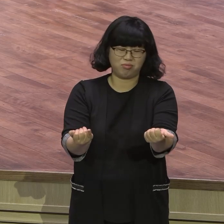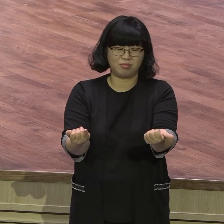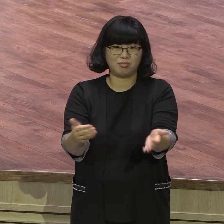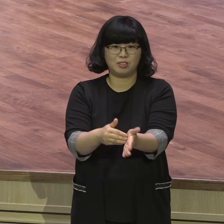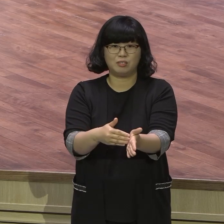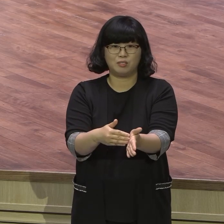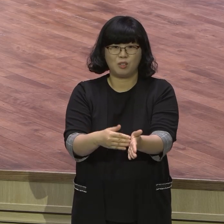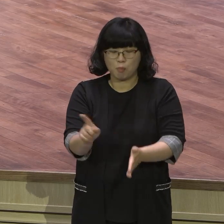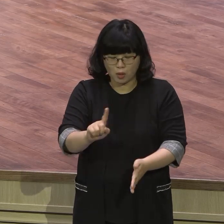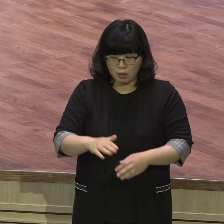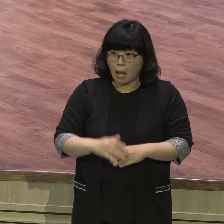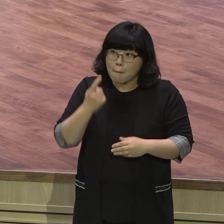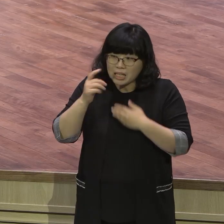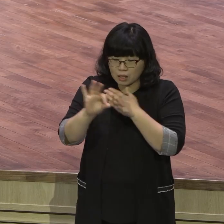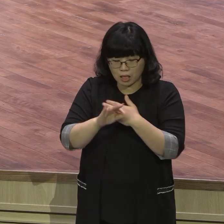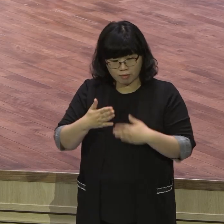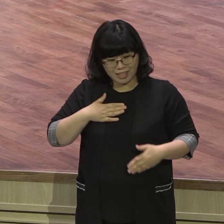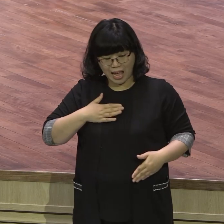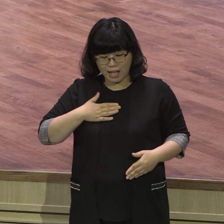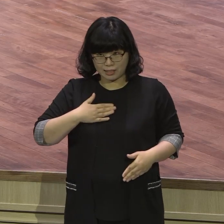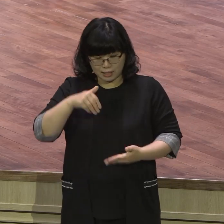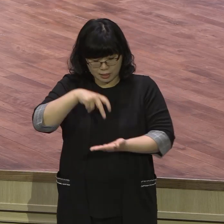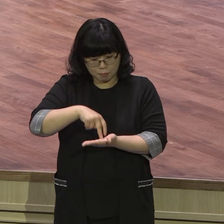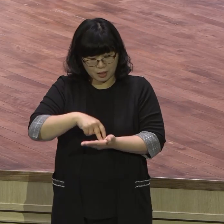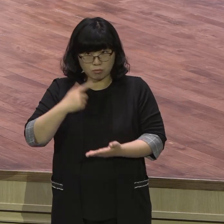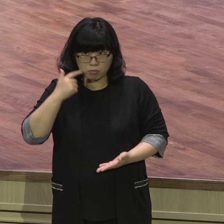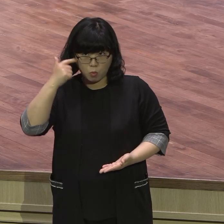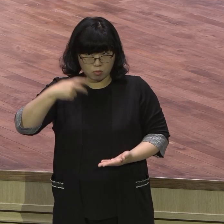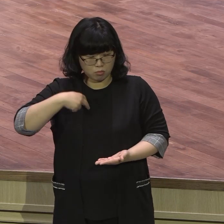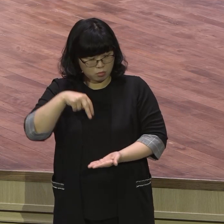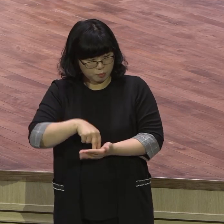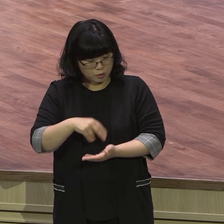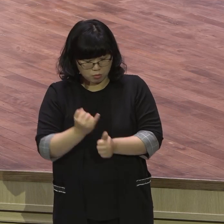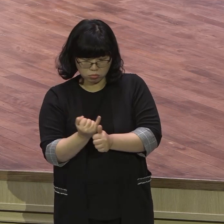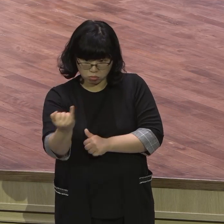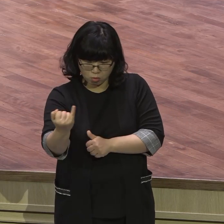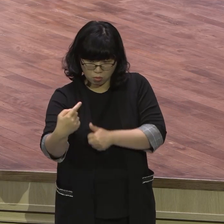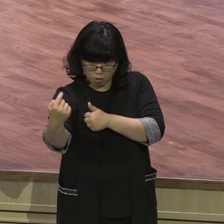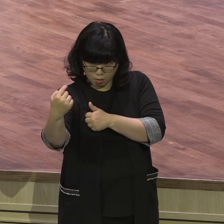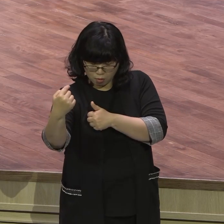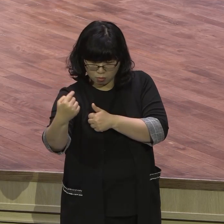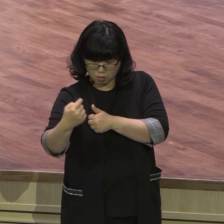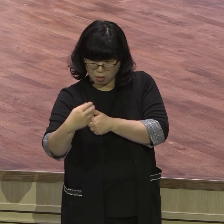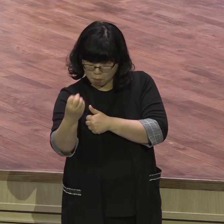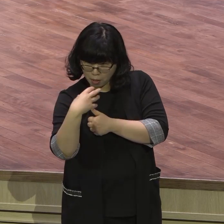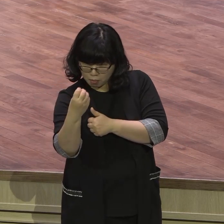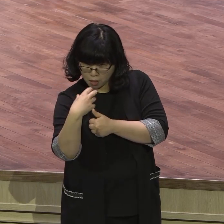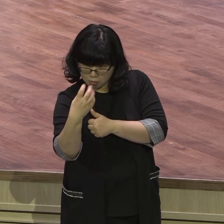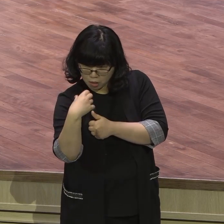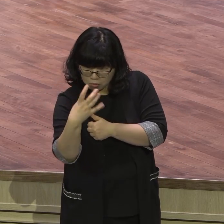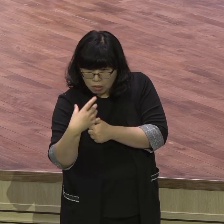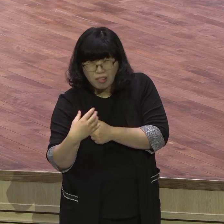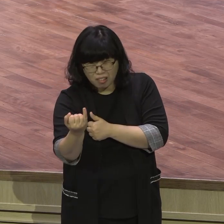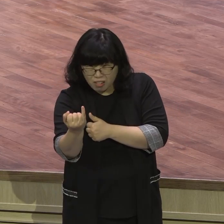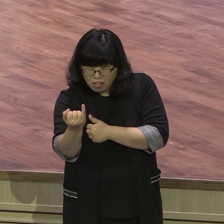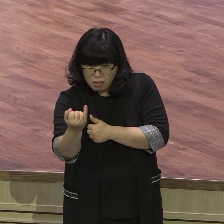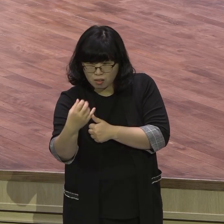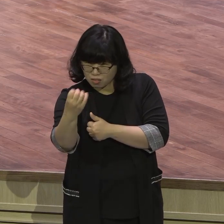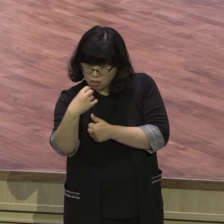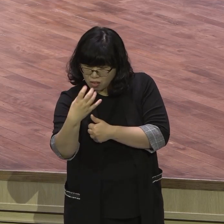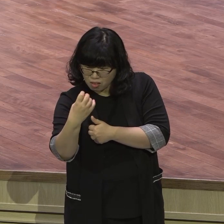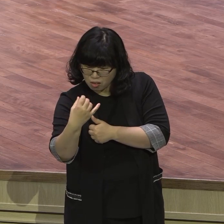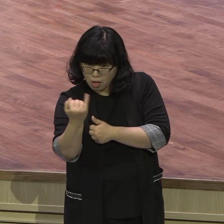사정 없습니다 칼입니다 칼 그게 안 그래야 서로 서로 사는 거지 이거 마누라말 이거